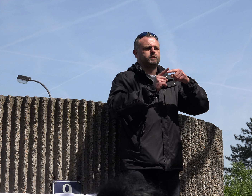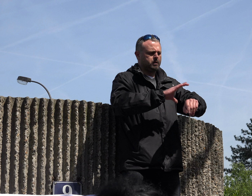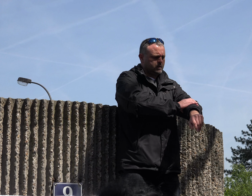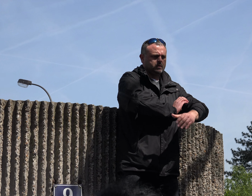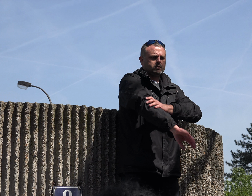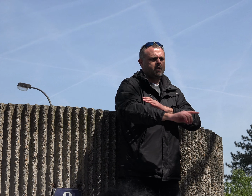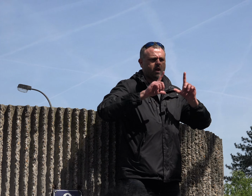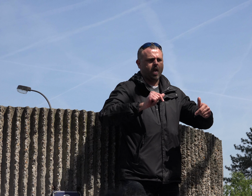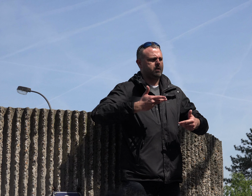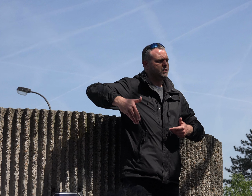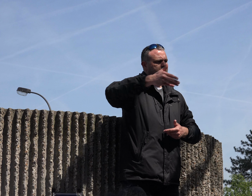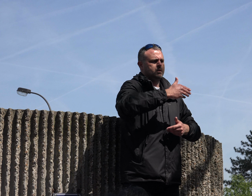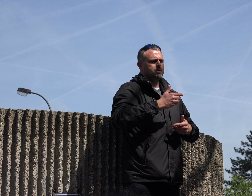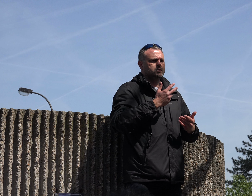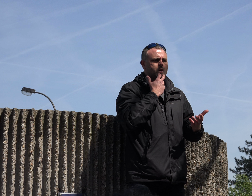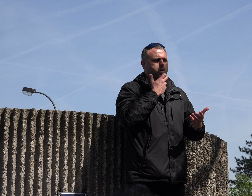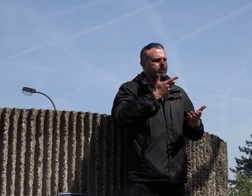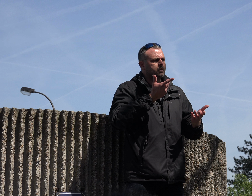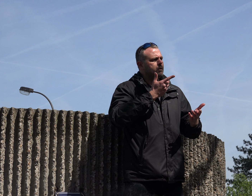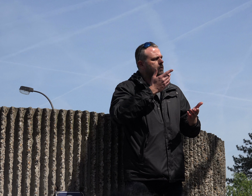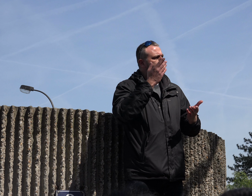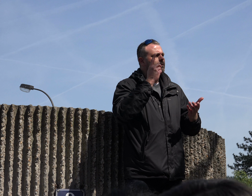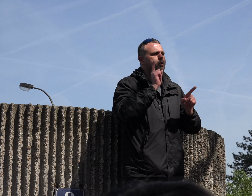Il faut voilà, arriver à penser positif, à relever les manches, et on est citoyens.